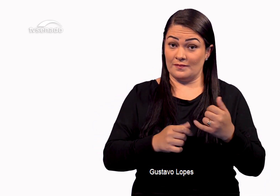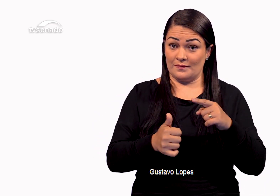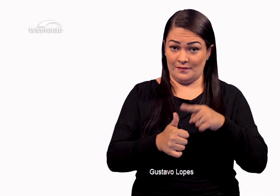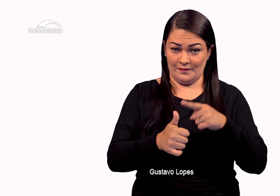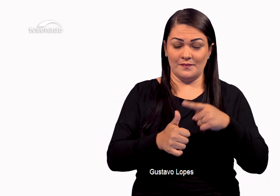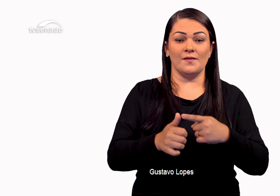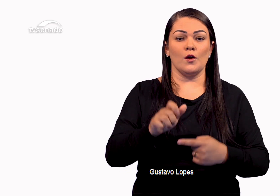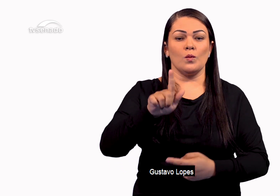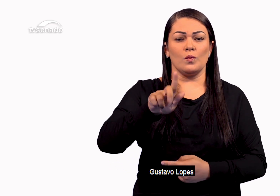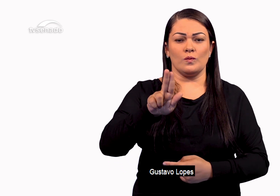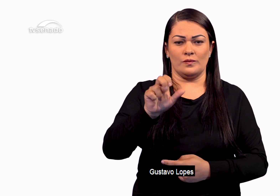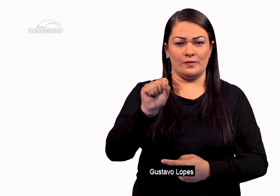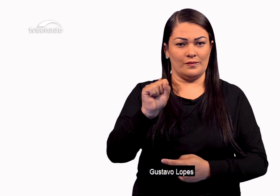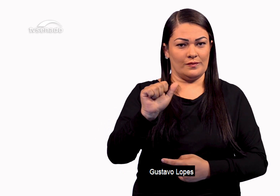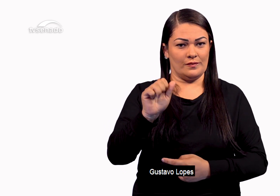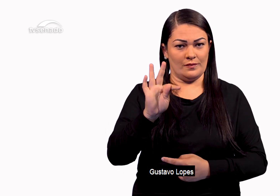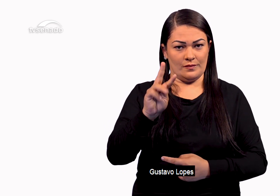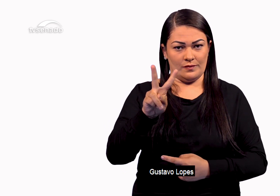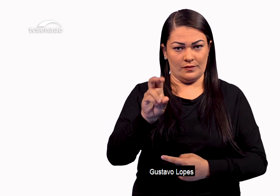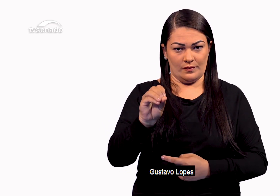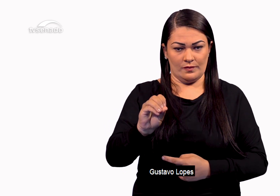Gustavo Lopes